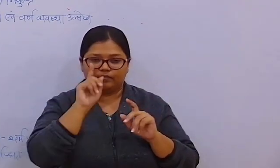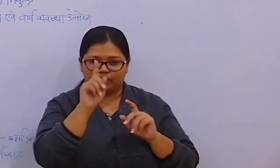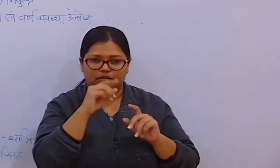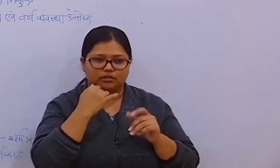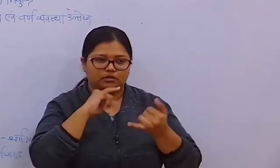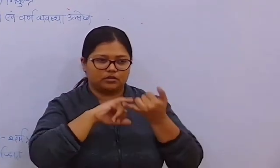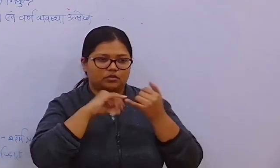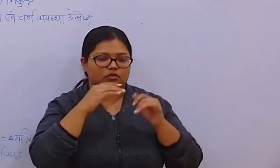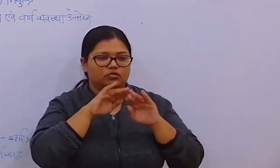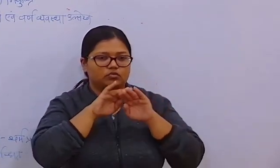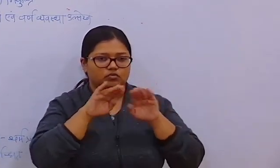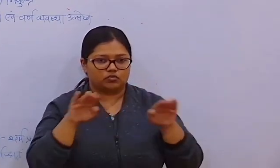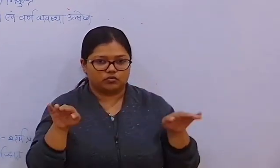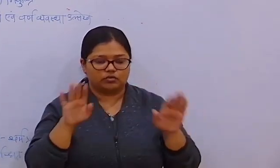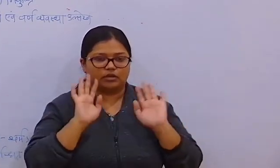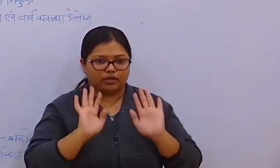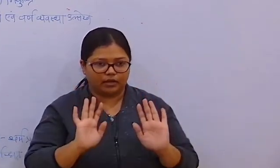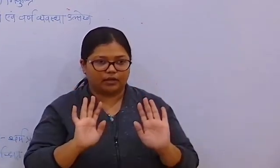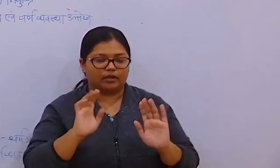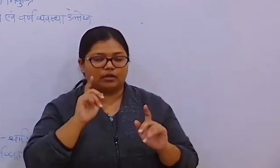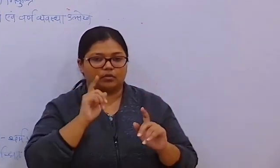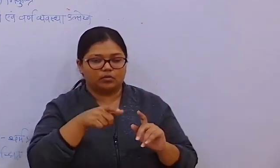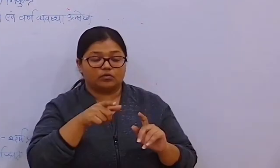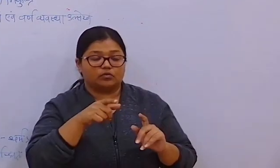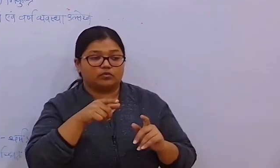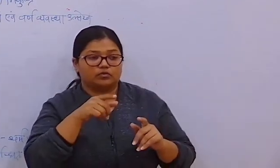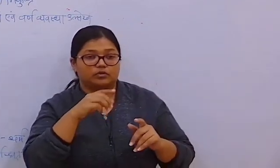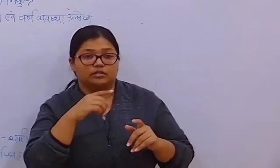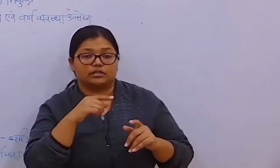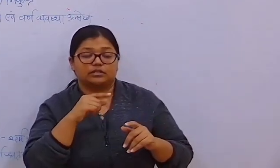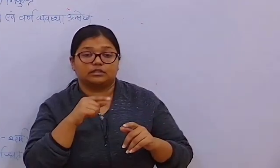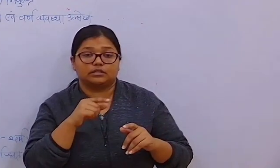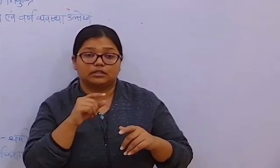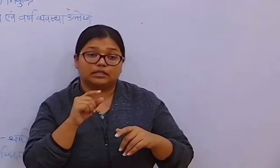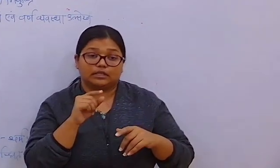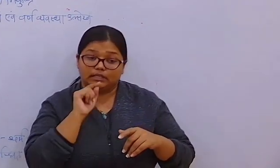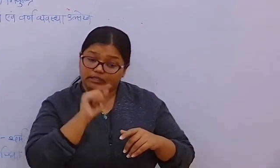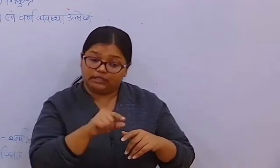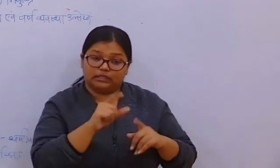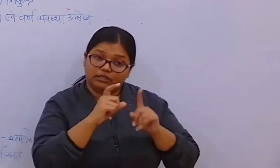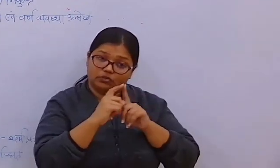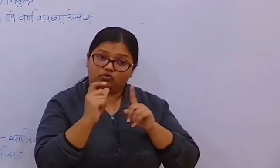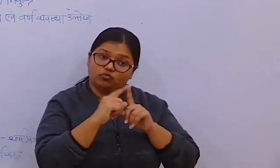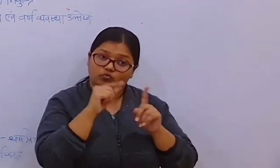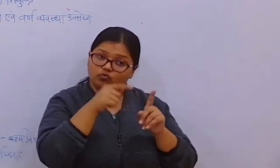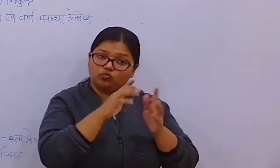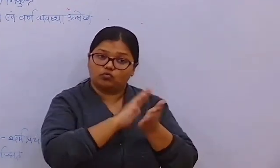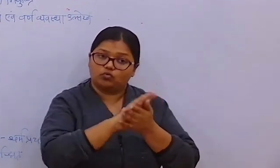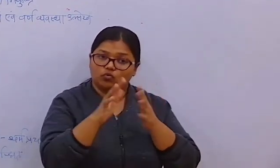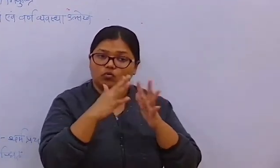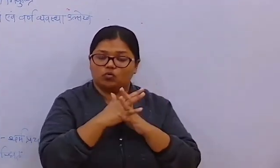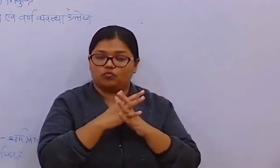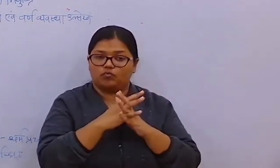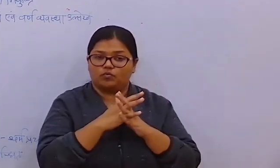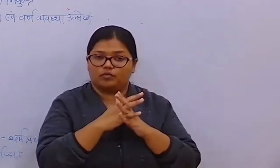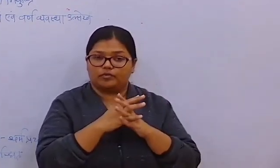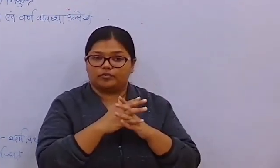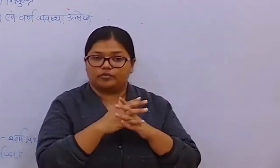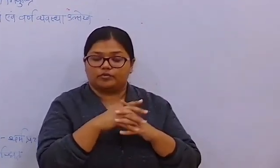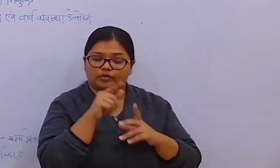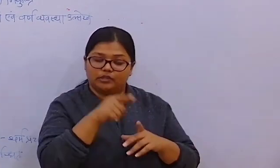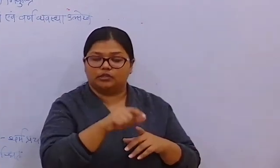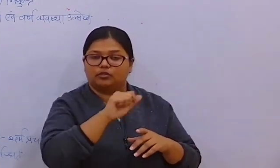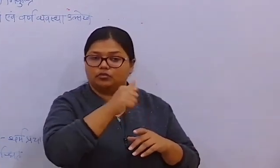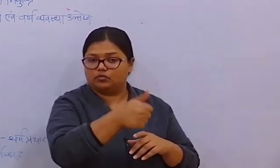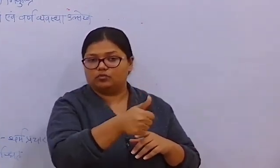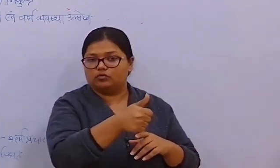मैं वो सातों नाम लिखा दे रहा हूँ चंद्रगुप्त मौर्य के, ठीक है। चंद्रगुप्त मौर्य के